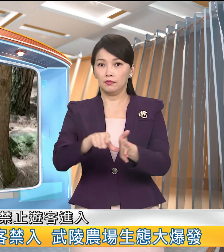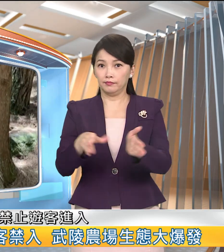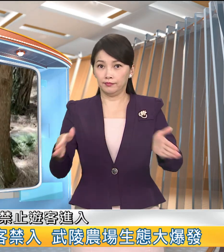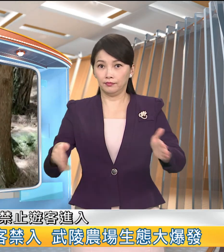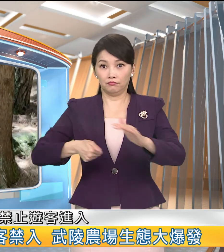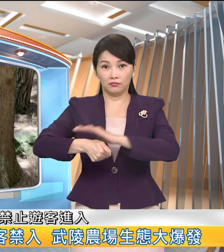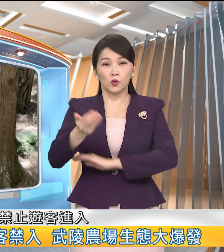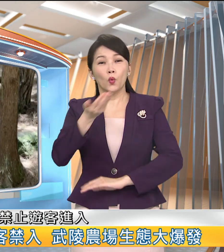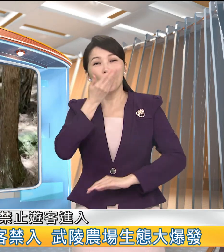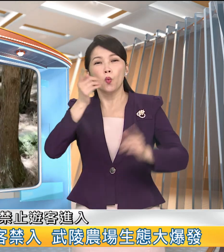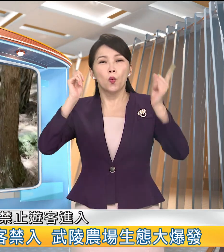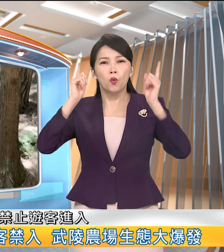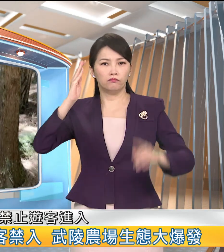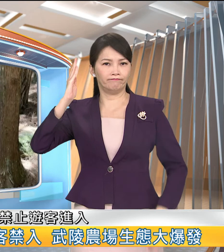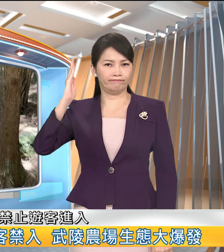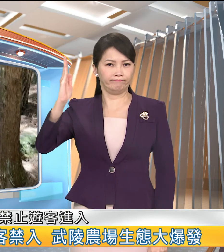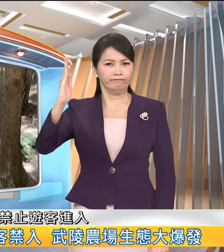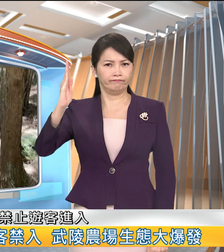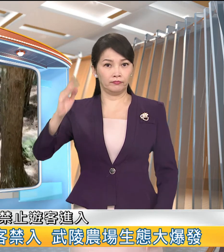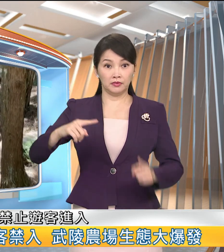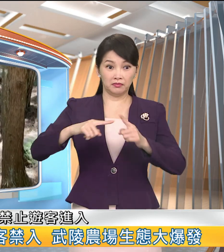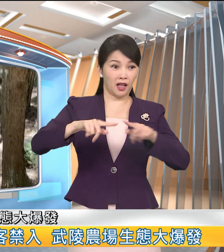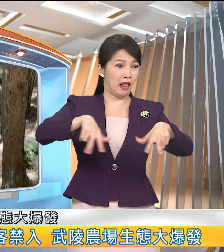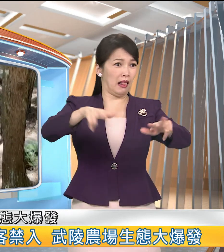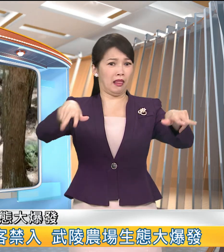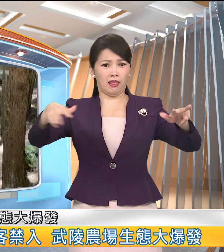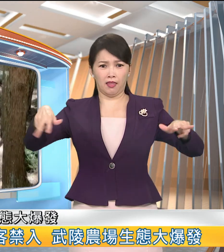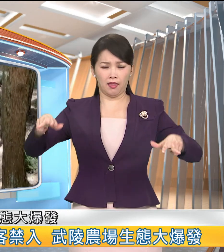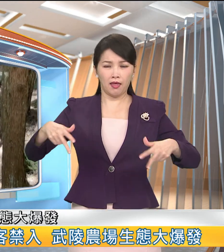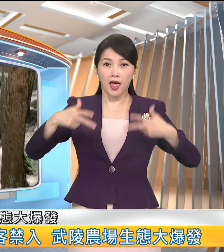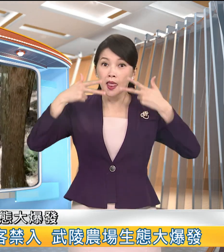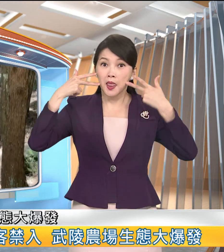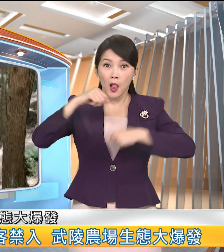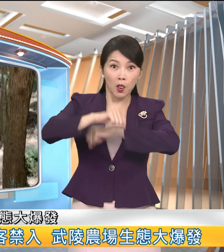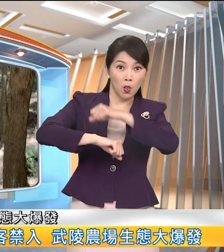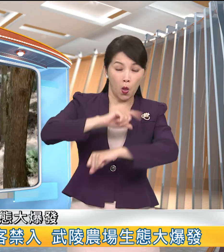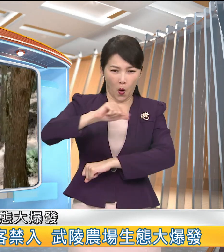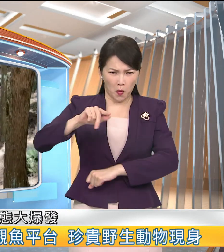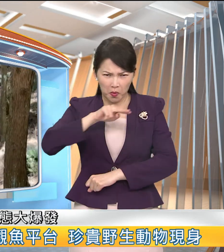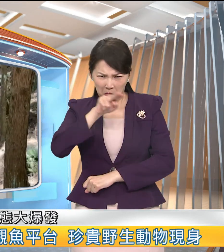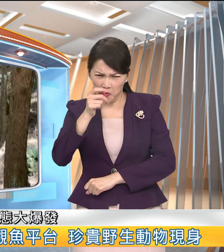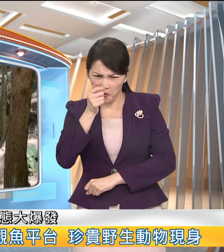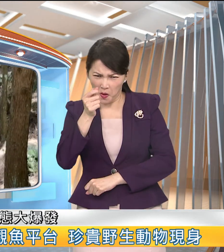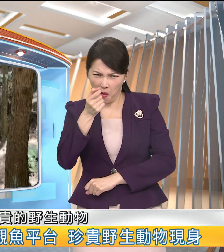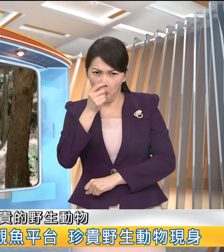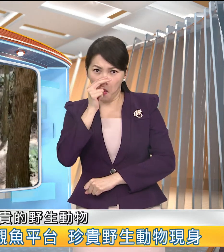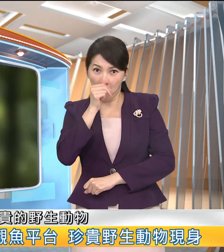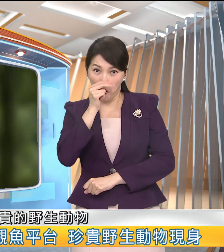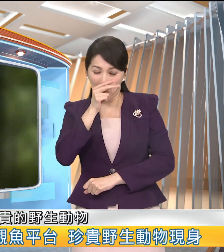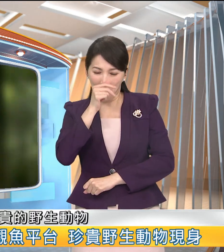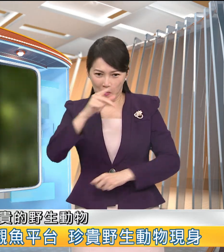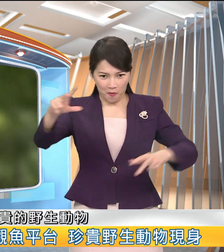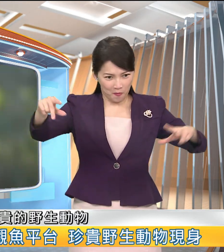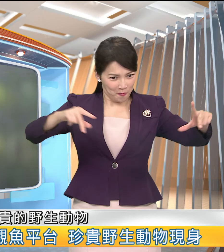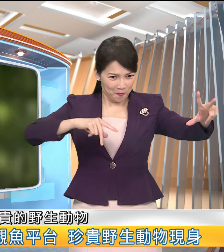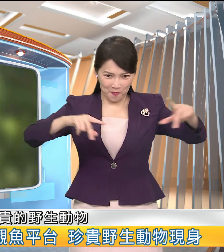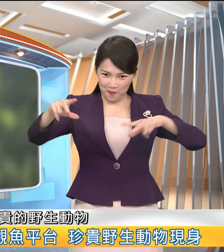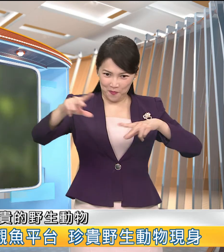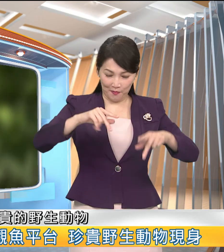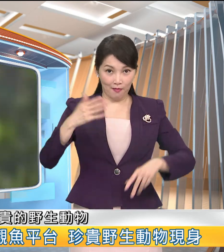由于这段时间禁止游客进入，使得园区内生态大爆发，出现了许多珍贵的野